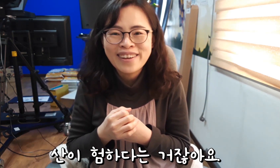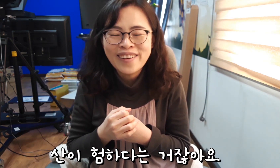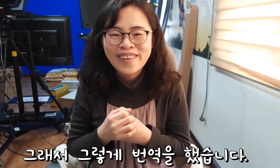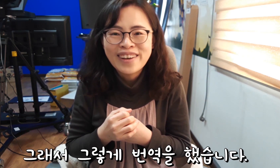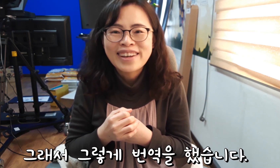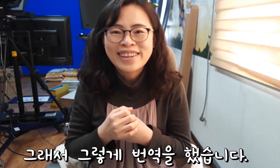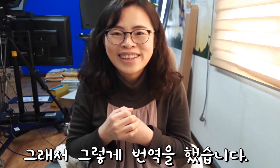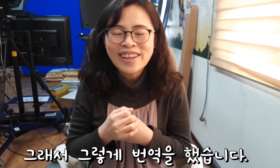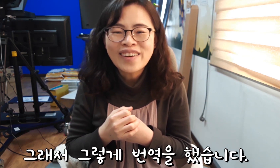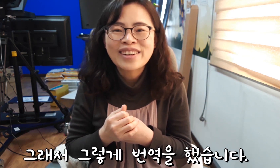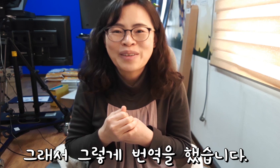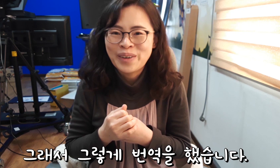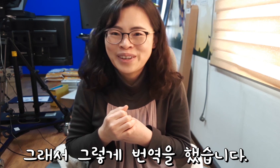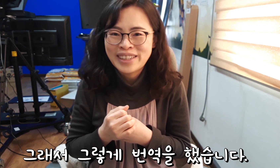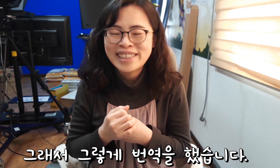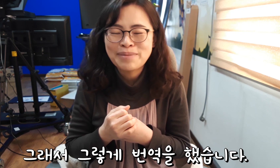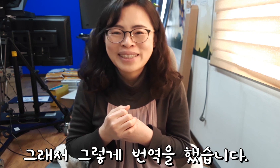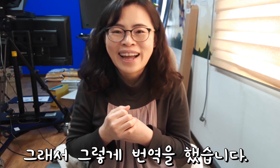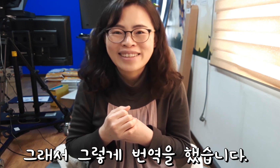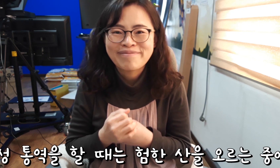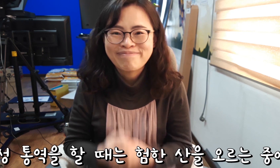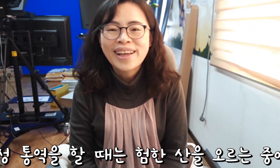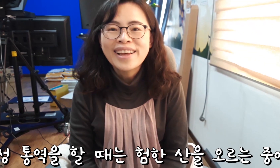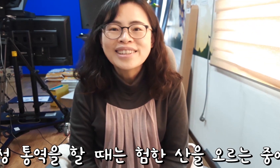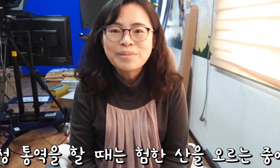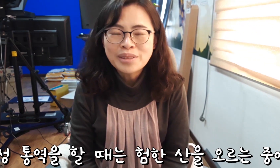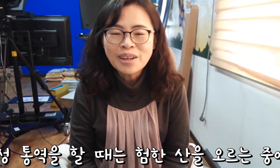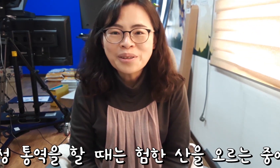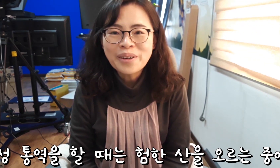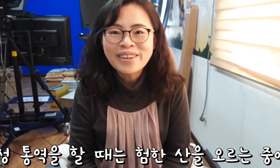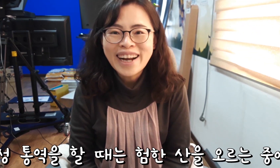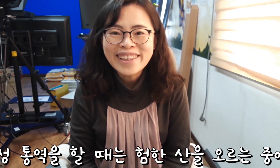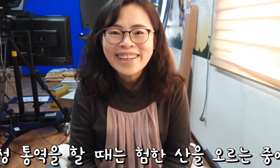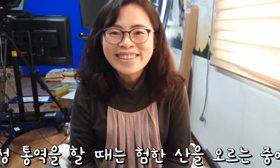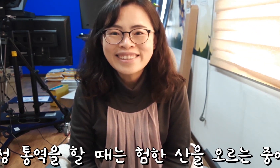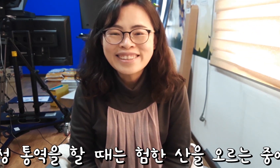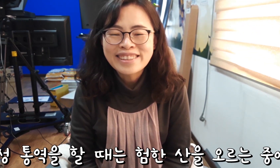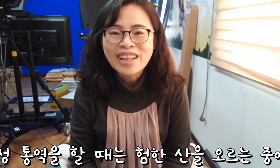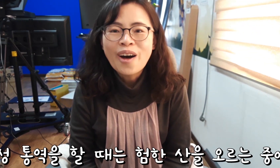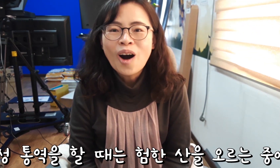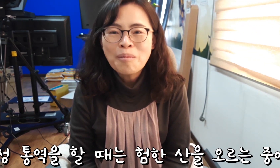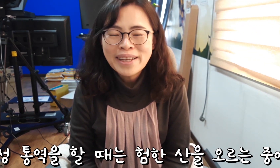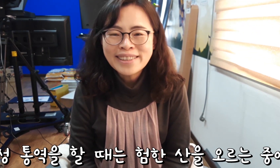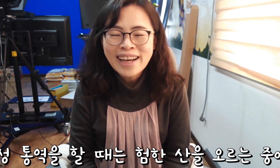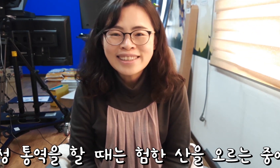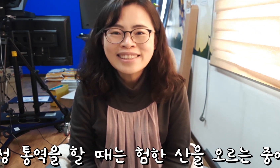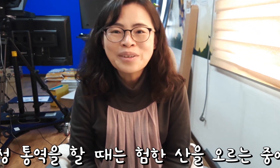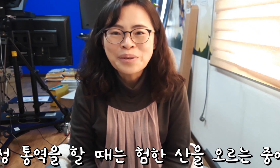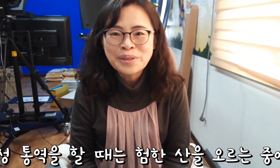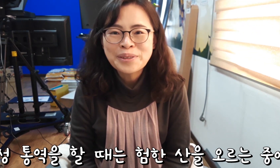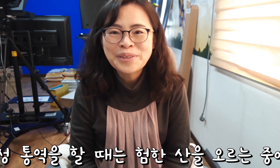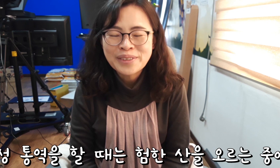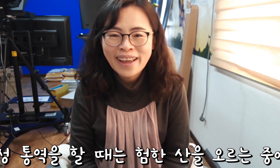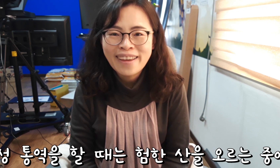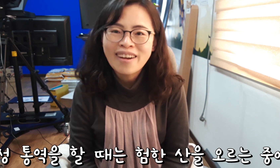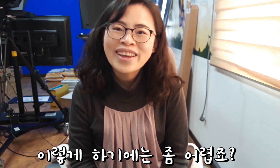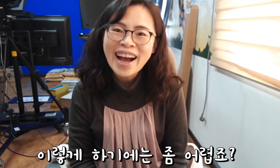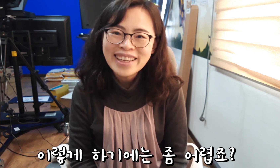거잖아요. 그래서 그렇게 번역을 했습니다. 음성 통역을 할 때는 험한 산을 오르는 중에 이렇게 하기는